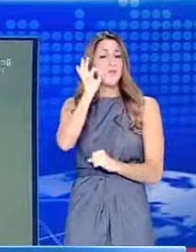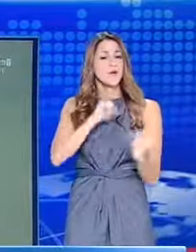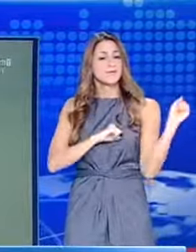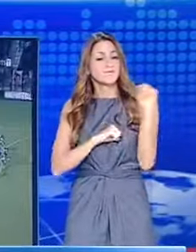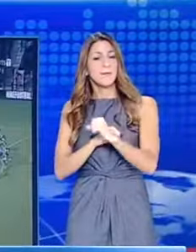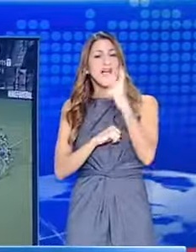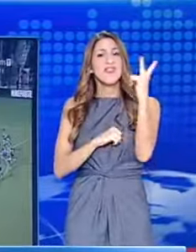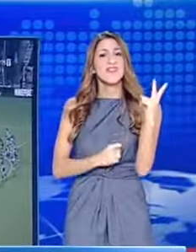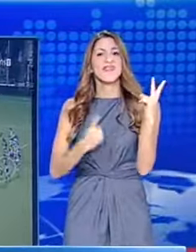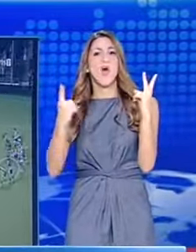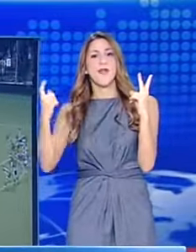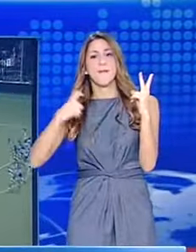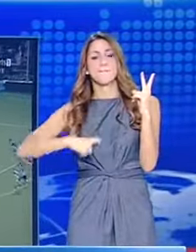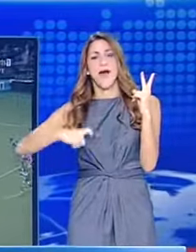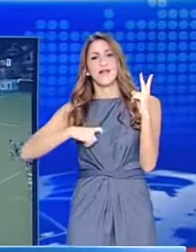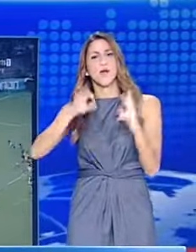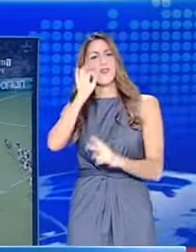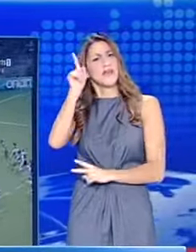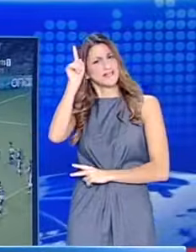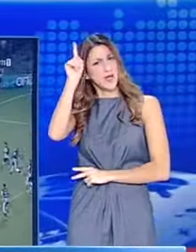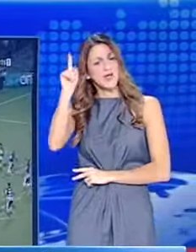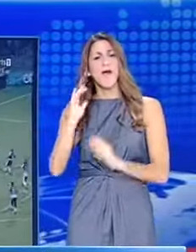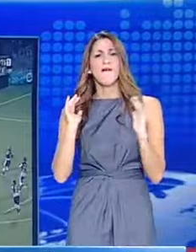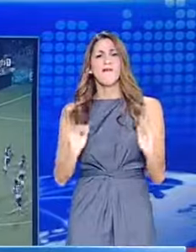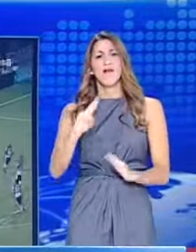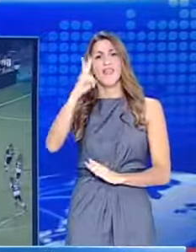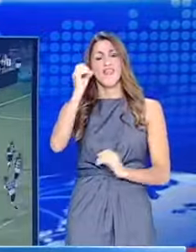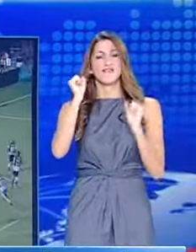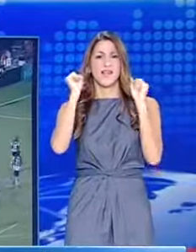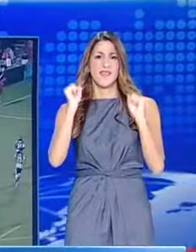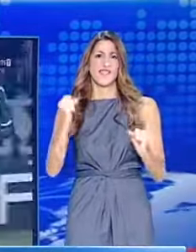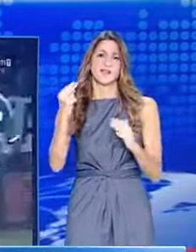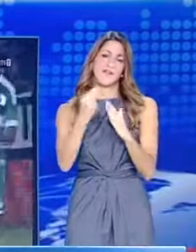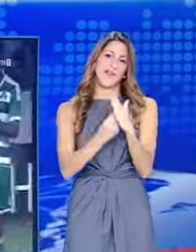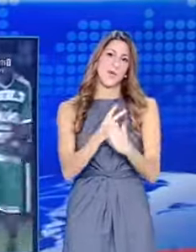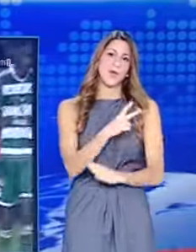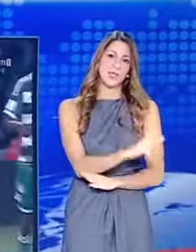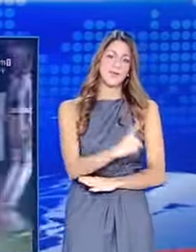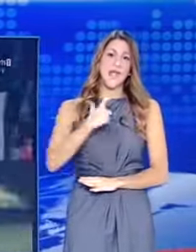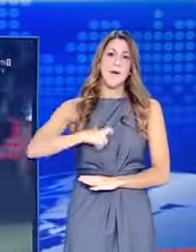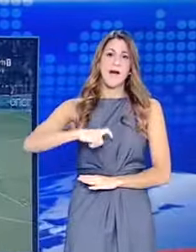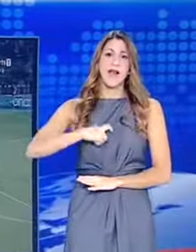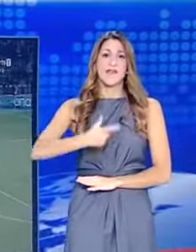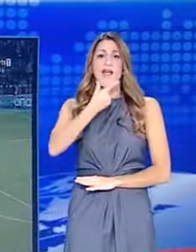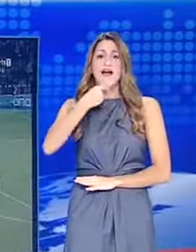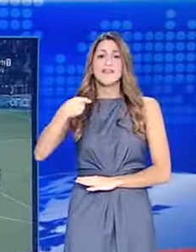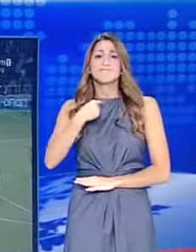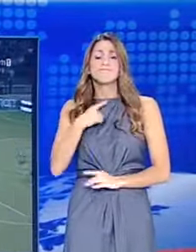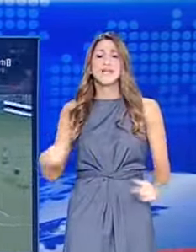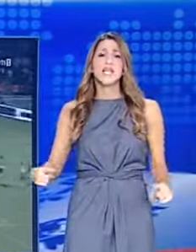2-1 του παναθηναϊκού στην τούμπα και παρέμεινε στη δεύτερη θέση του βαθμολογικού πίνακα οι πράσινοι έχασαν την ευκαιρία να ισοφαρίσουν όταν ο μπέκα